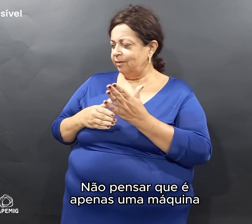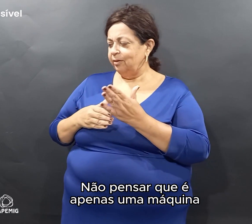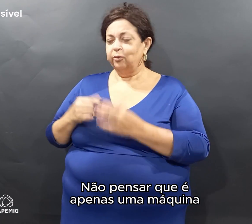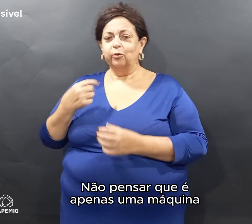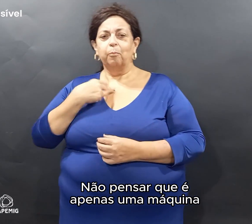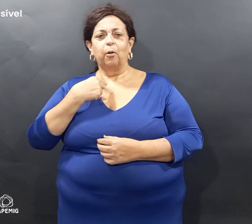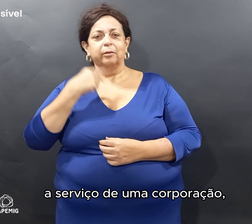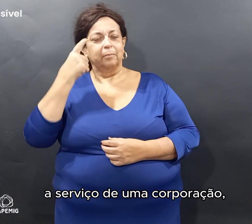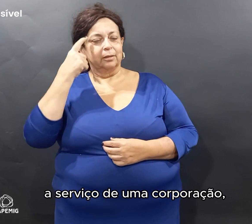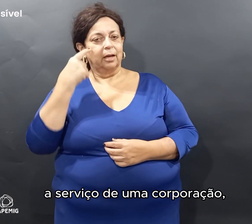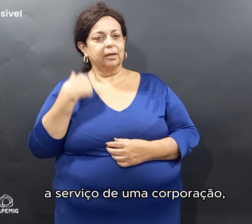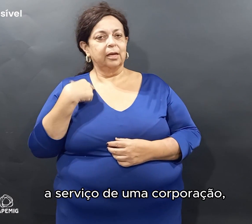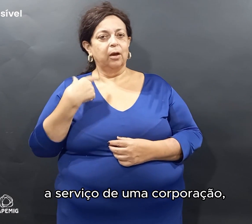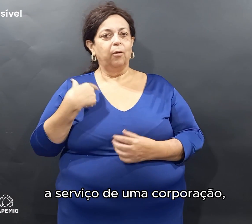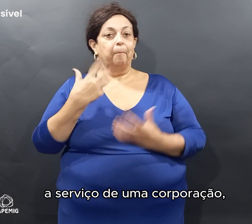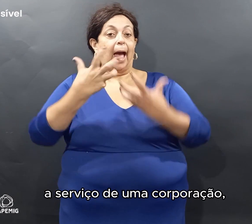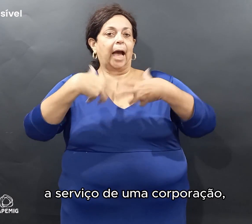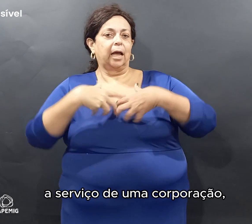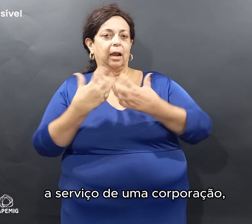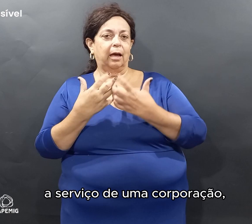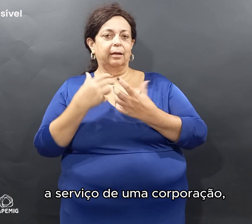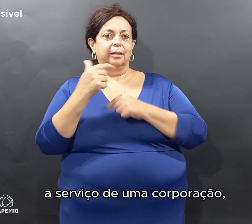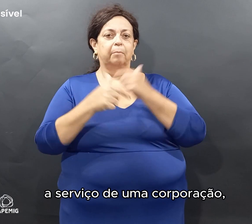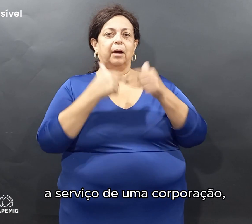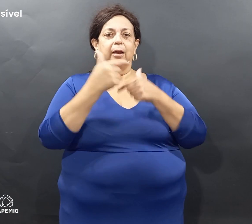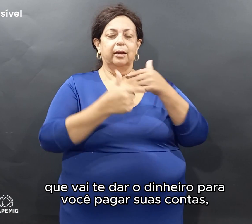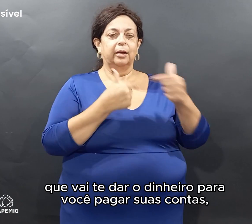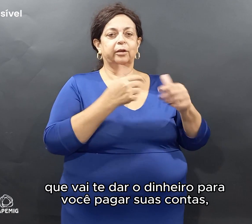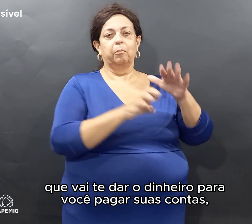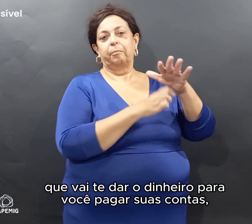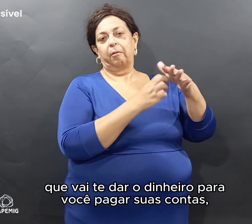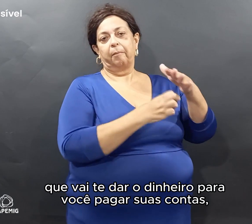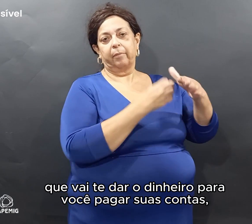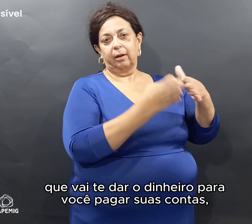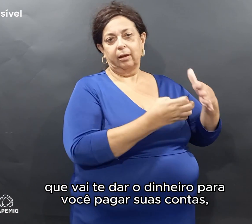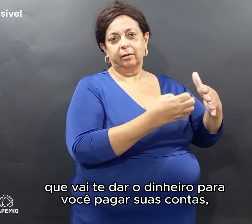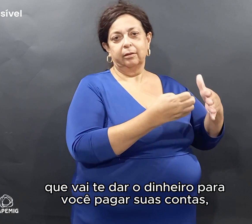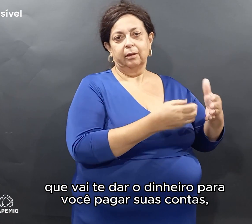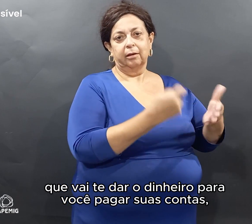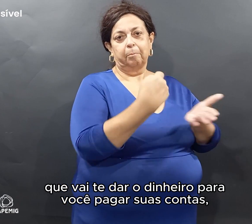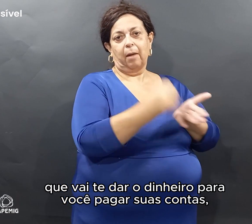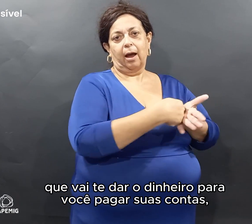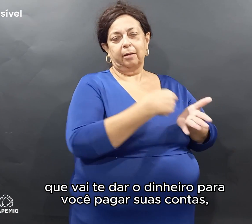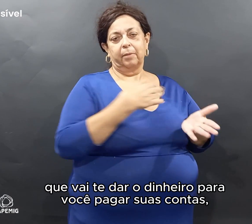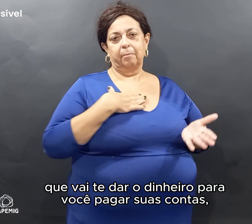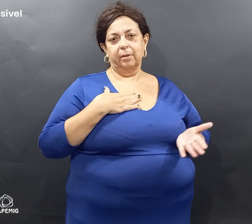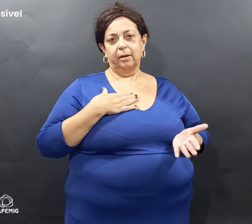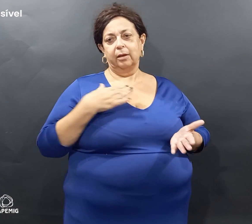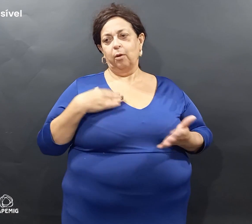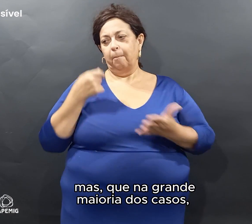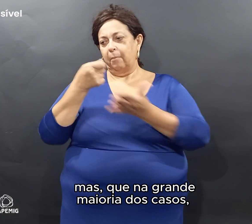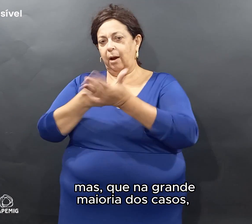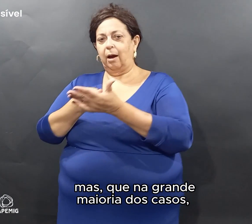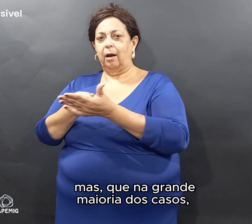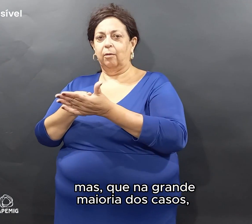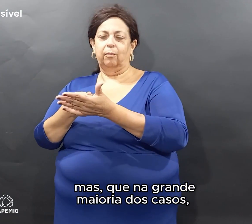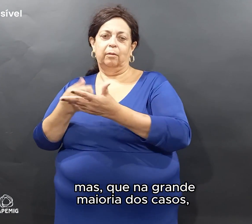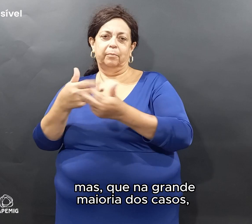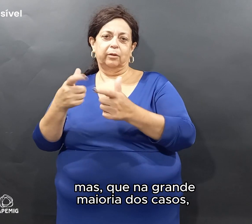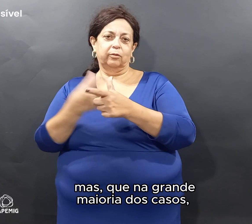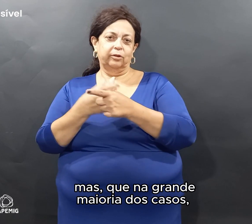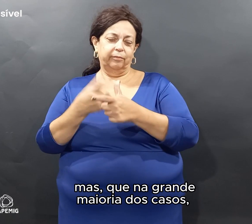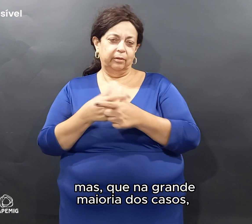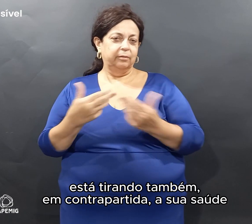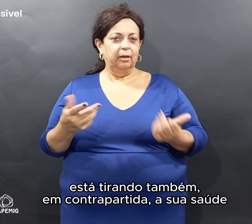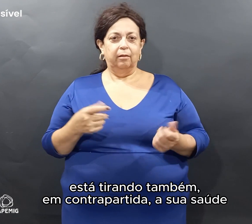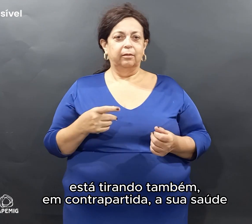uma máquina a serviço de uma corporação que vai te dar o dinheiro para você pagar suas contas, mas que na grande